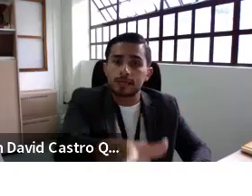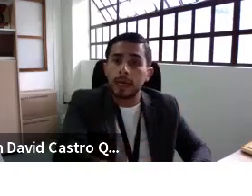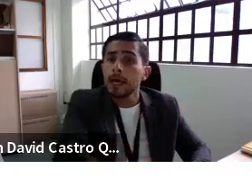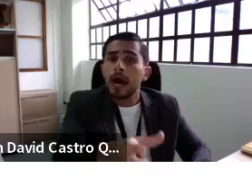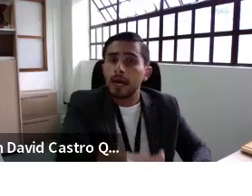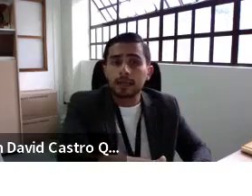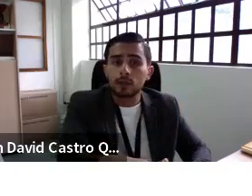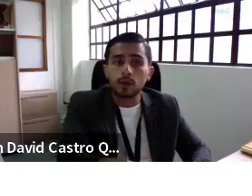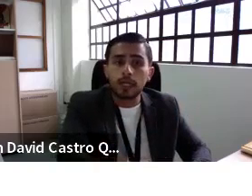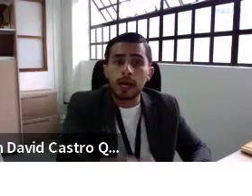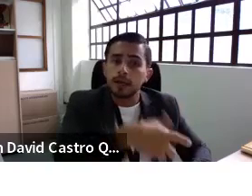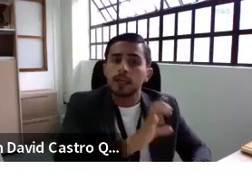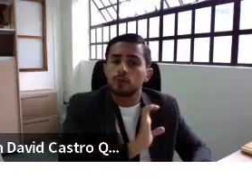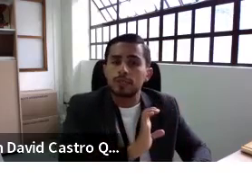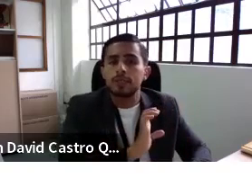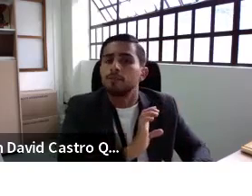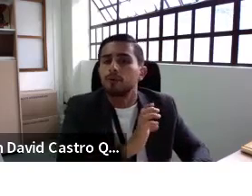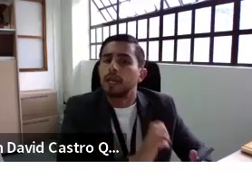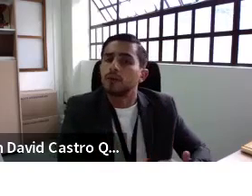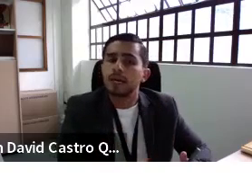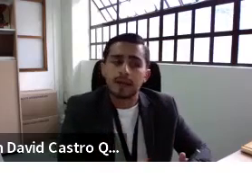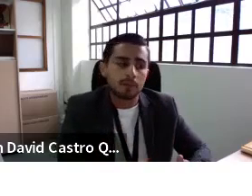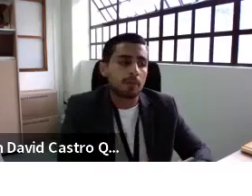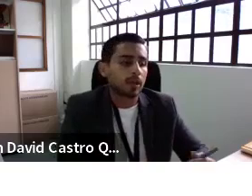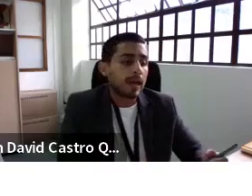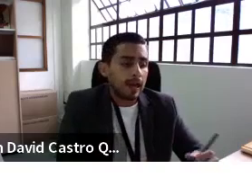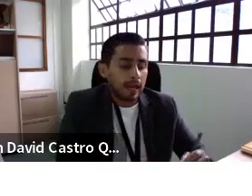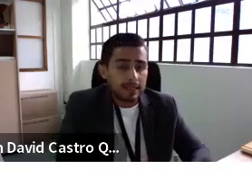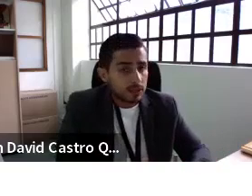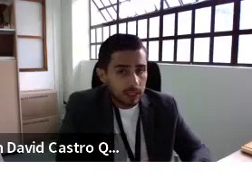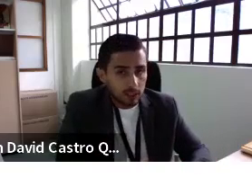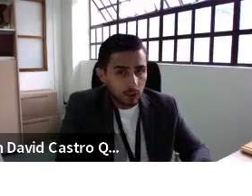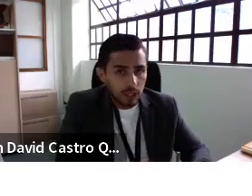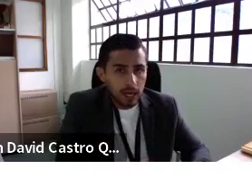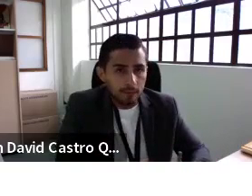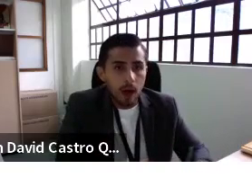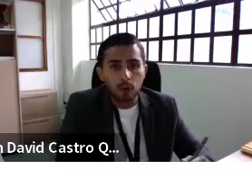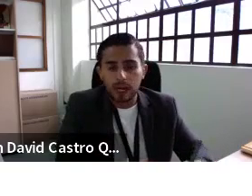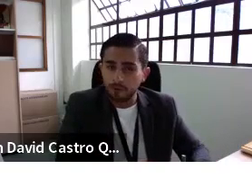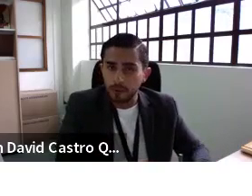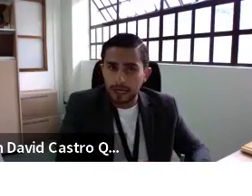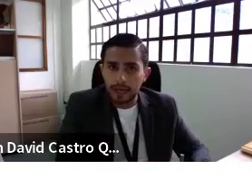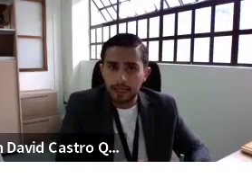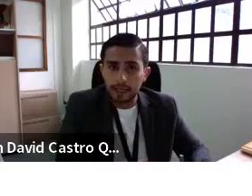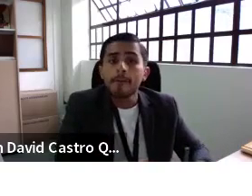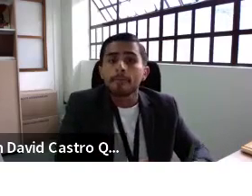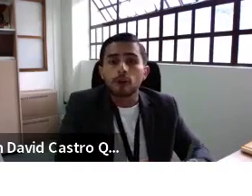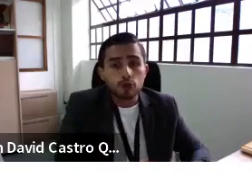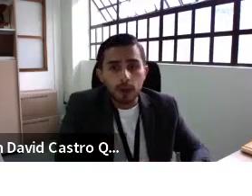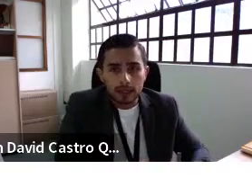acceden a tecnología y eso no es así porque las lógicas cambian porque el acceso a la tecnología ha cambiado porque la forma en la que la gente consume la